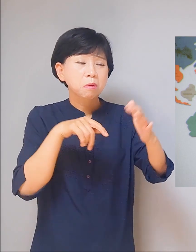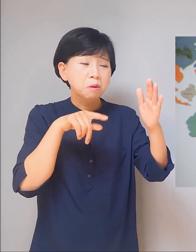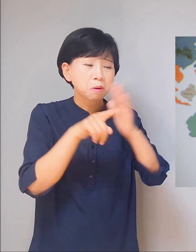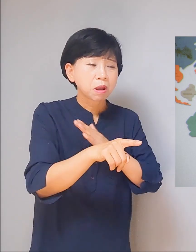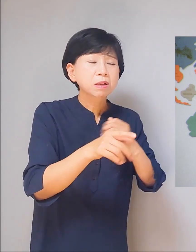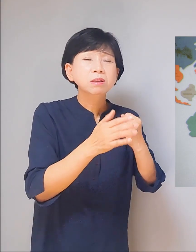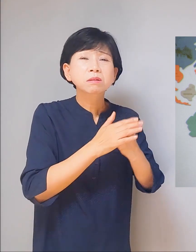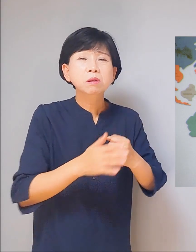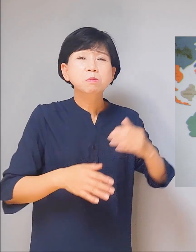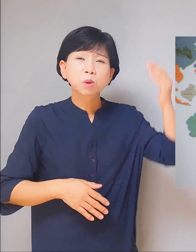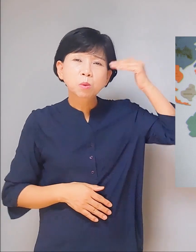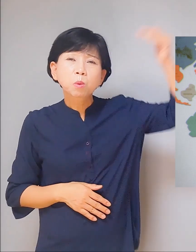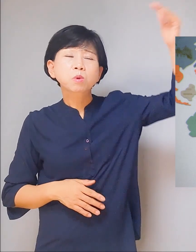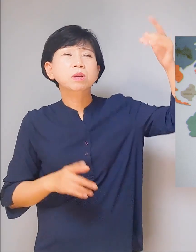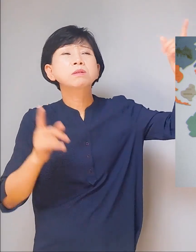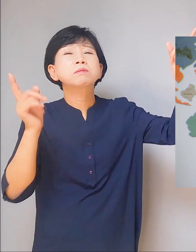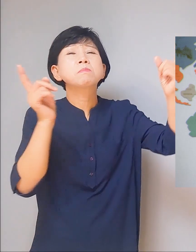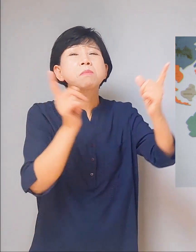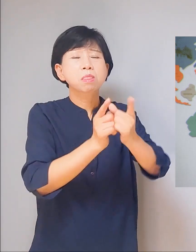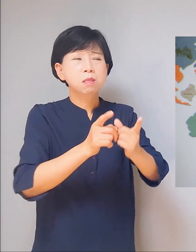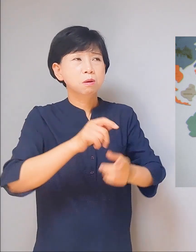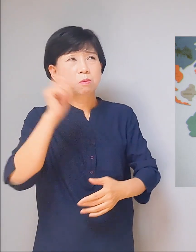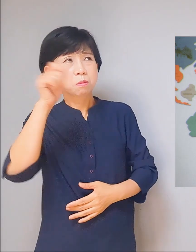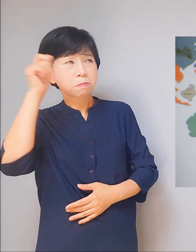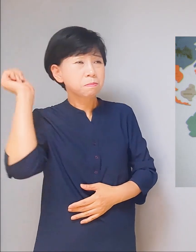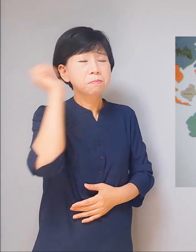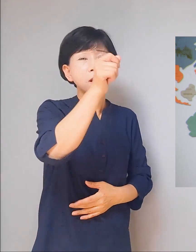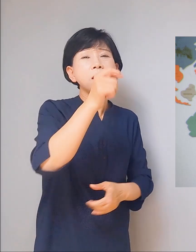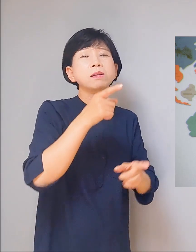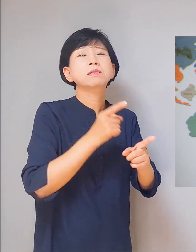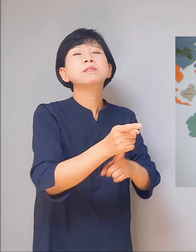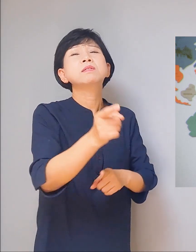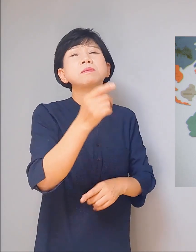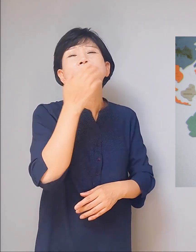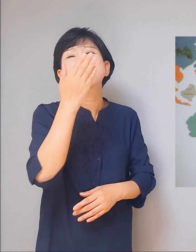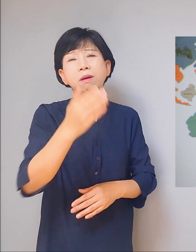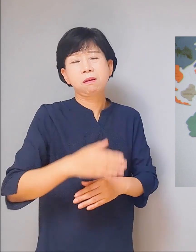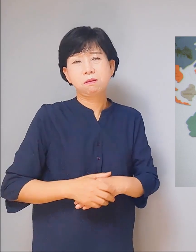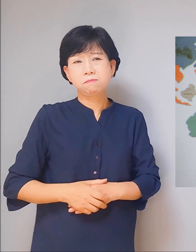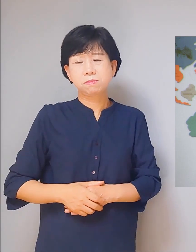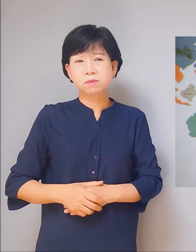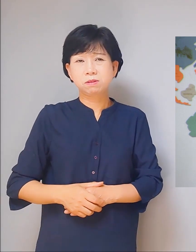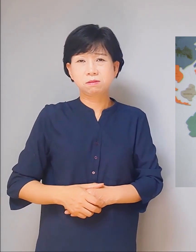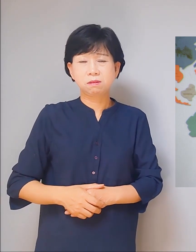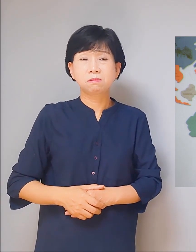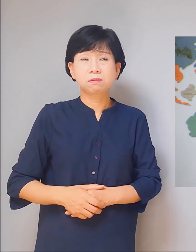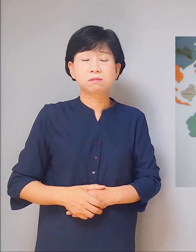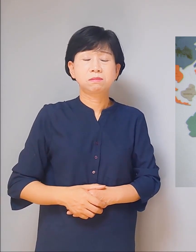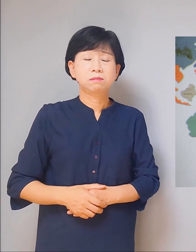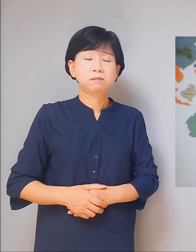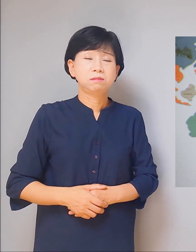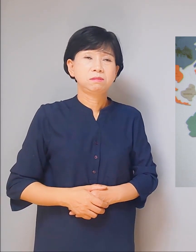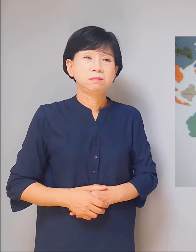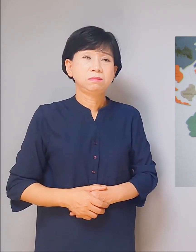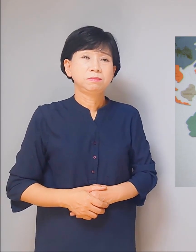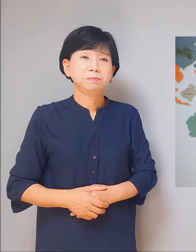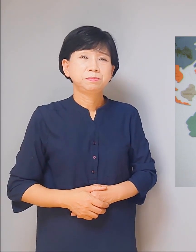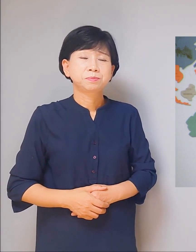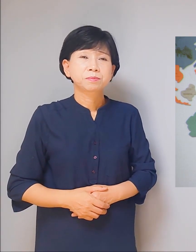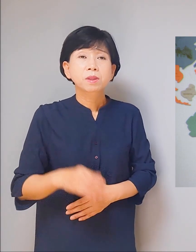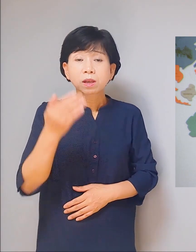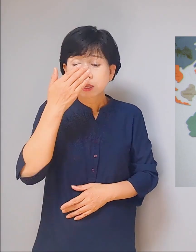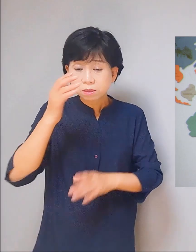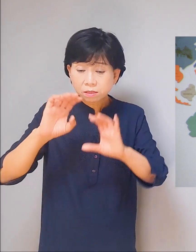갔기에 골리앗을 만나는 겁니다. 그 전쟁에서 골리앗과 맞서 싸워 이기는 또 다른 이스라엘의 장수가 만약에